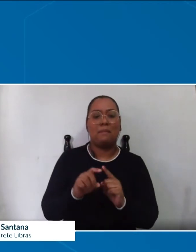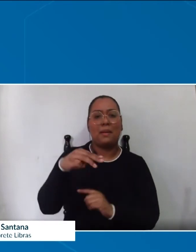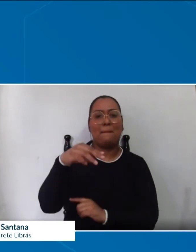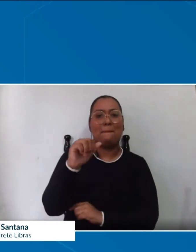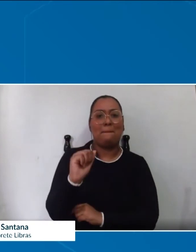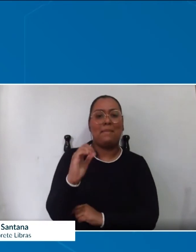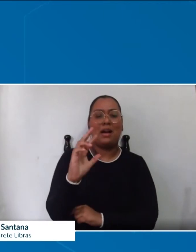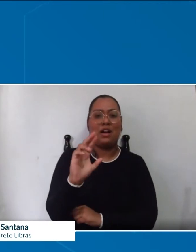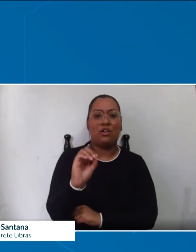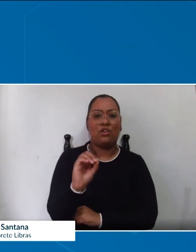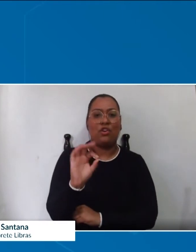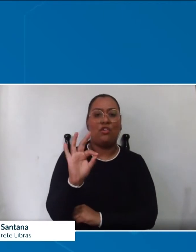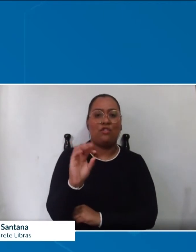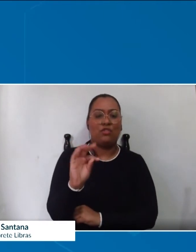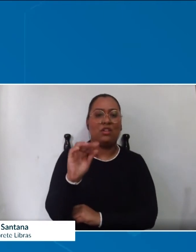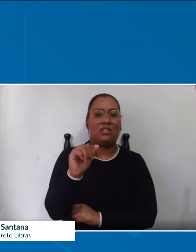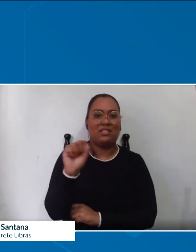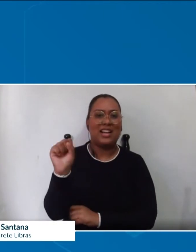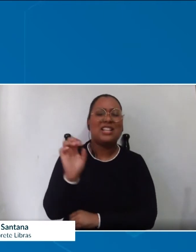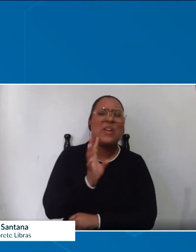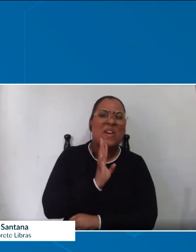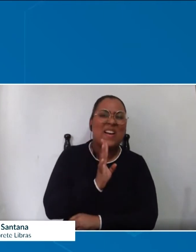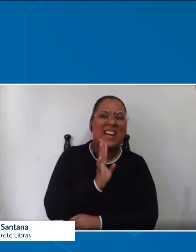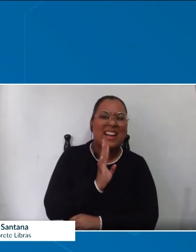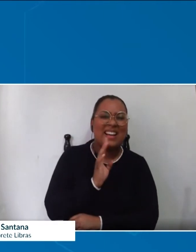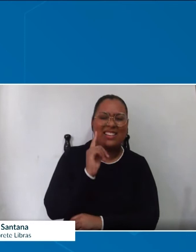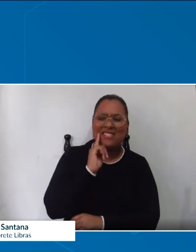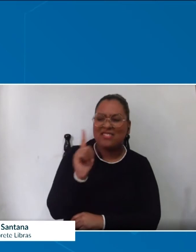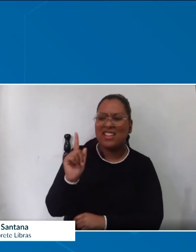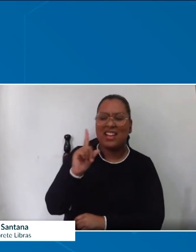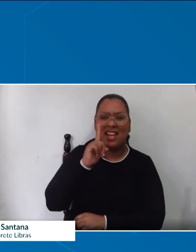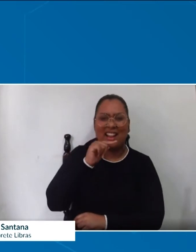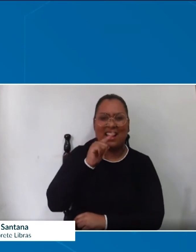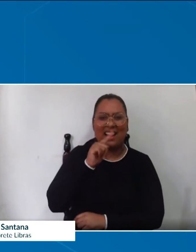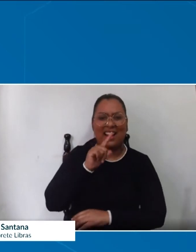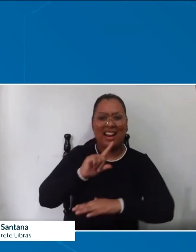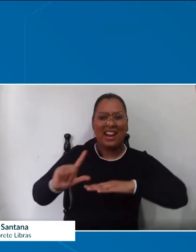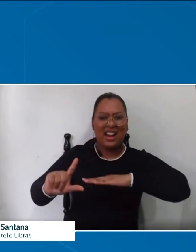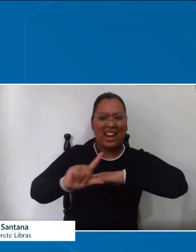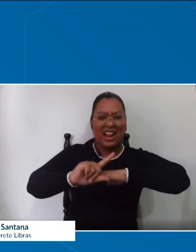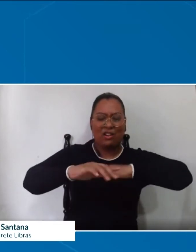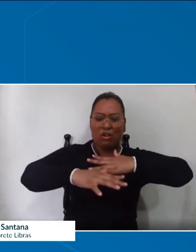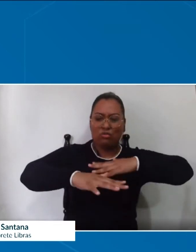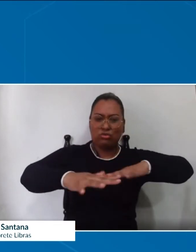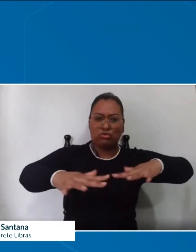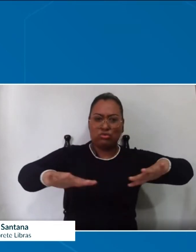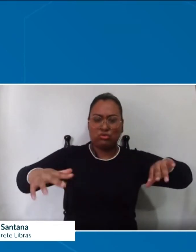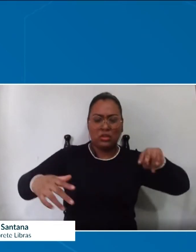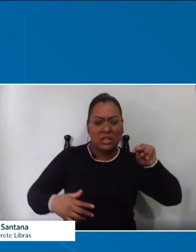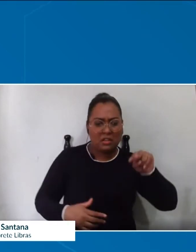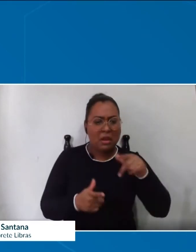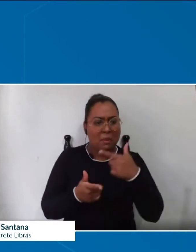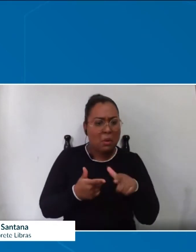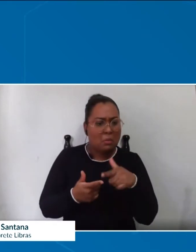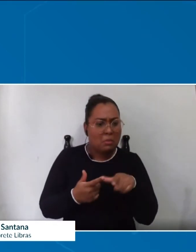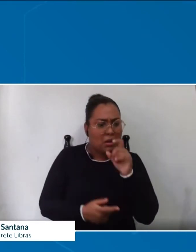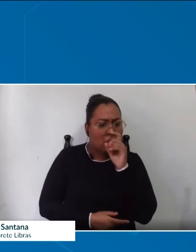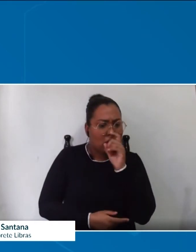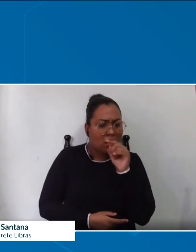é essas baronesas que você vê em lagos eutrofizados, que está com problema,